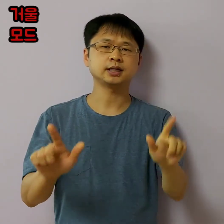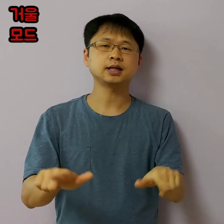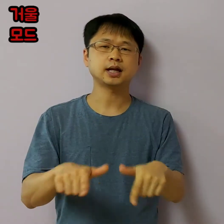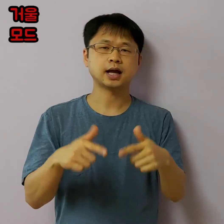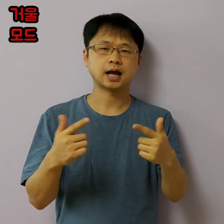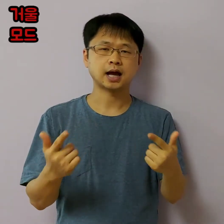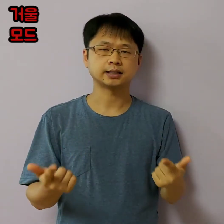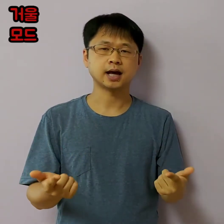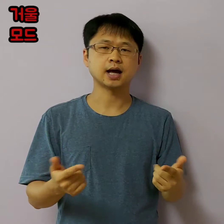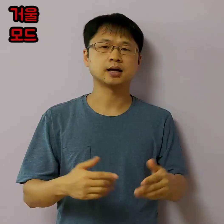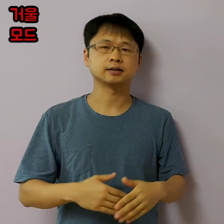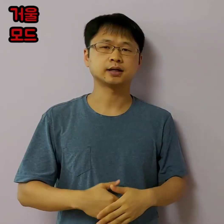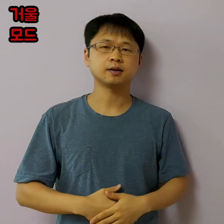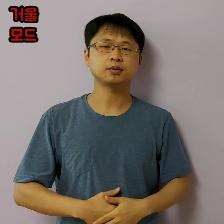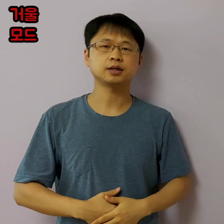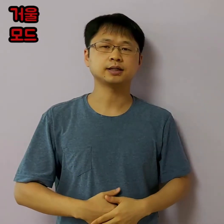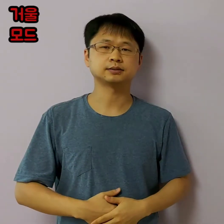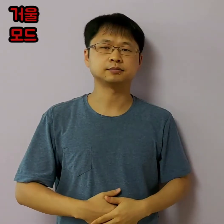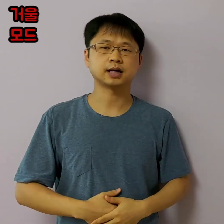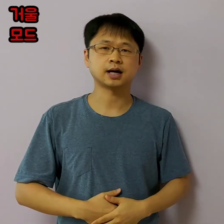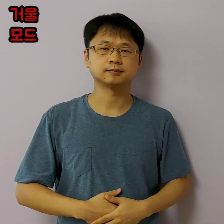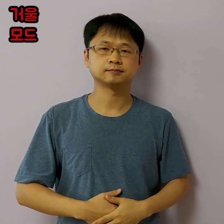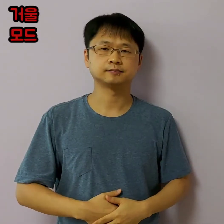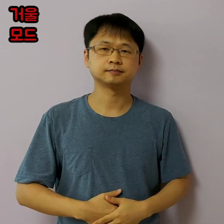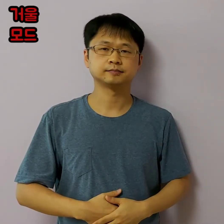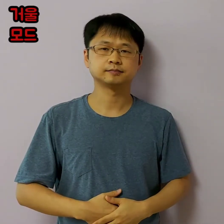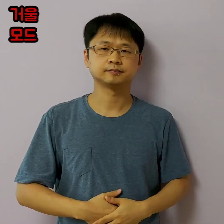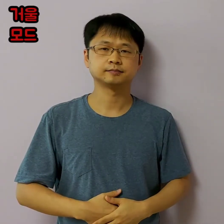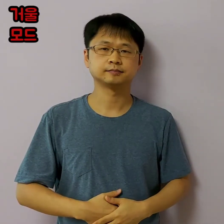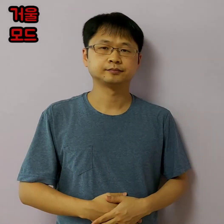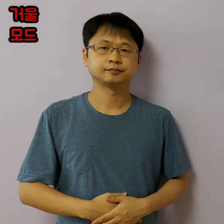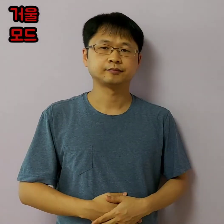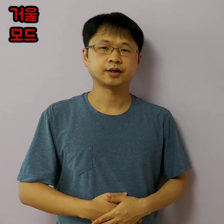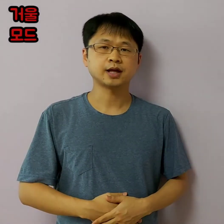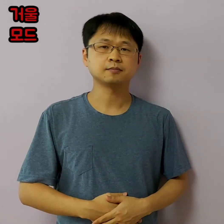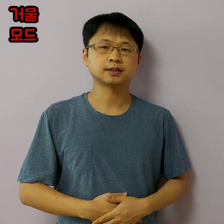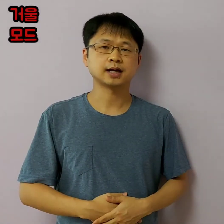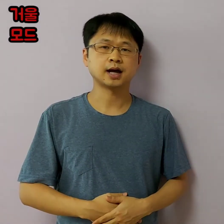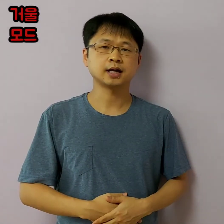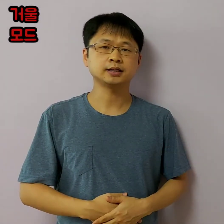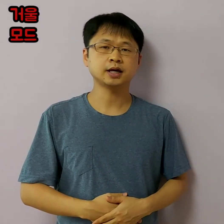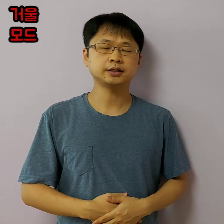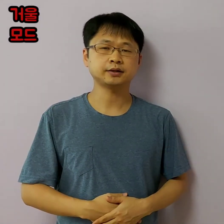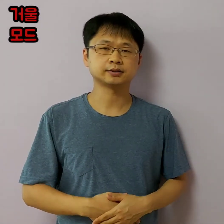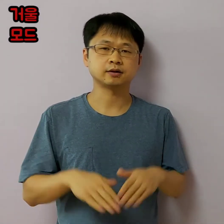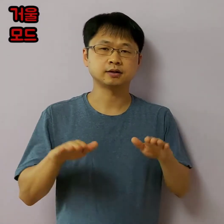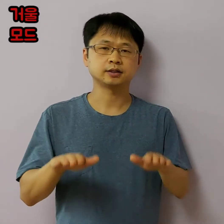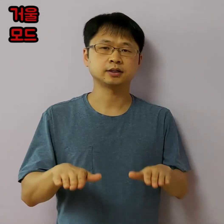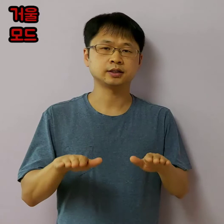보이질 않아 이렇게 표현하였습니다. 네, 다음 가사 이 나이 되어서